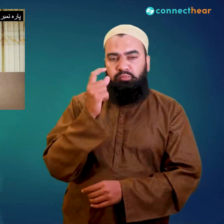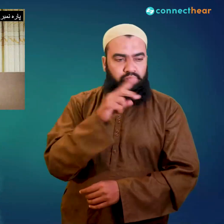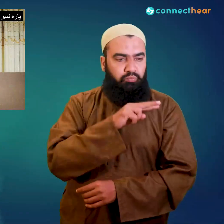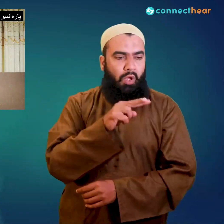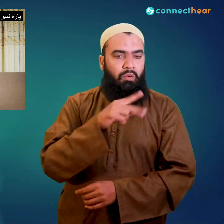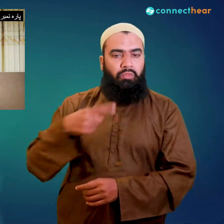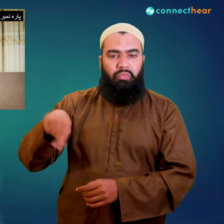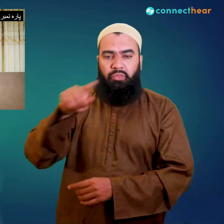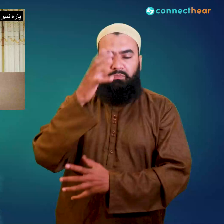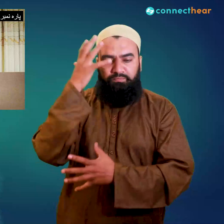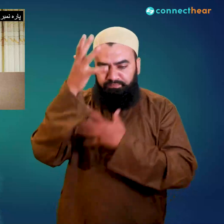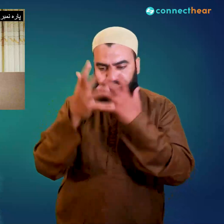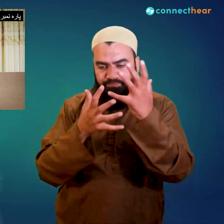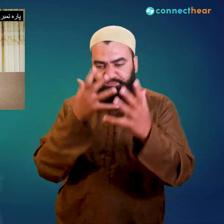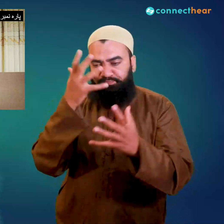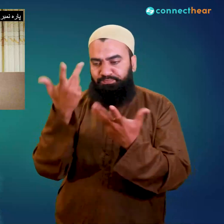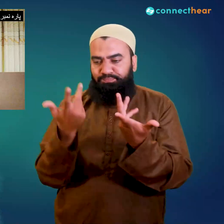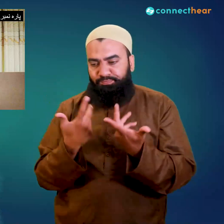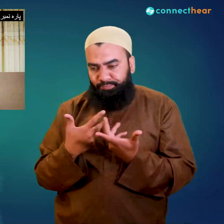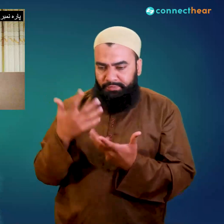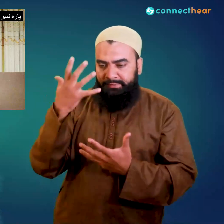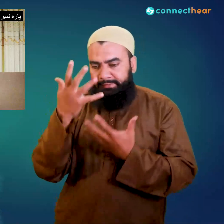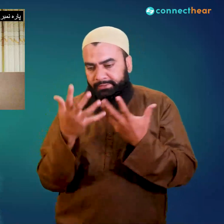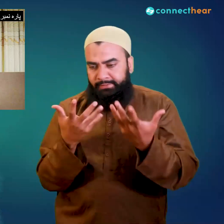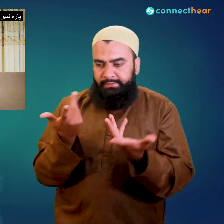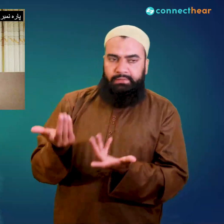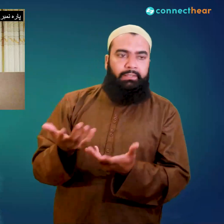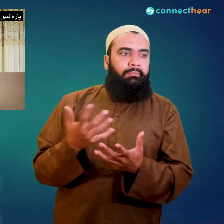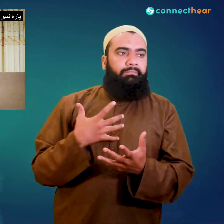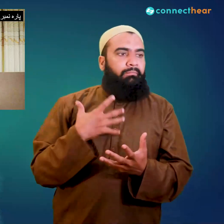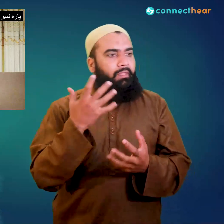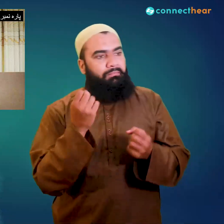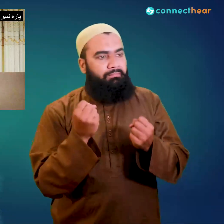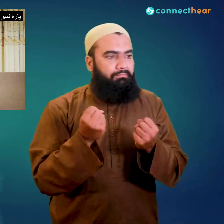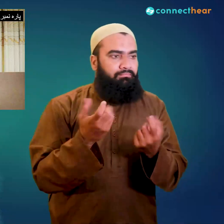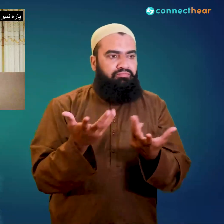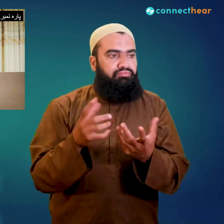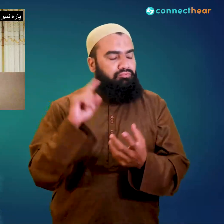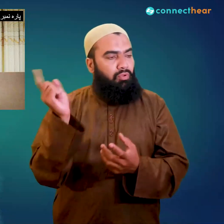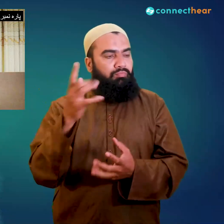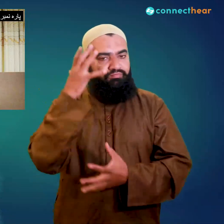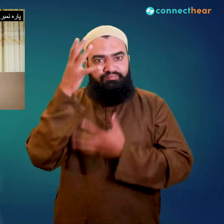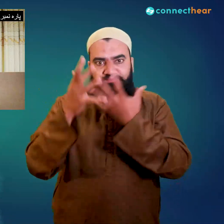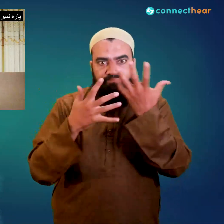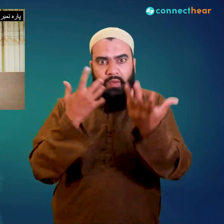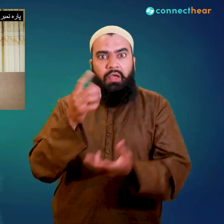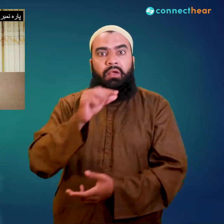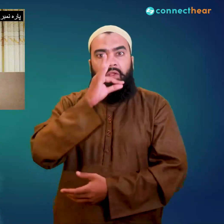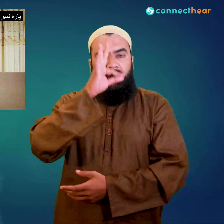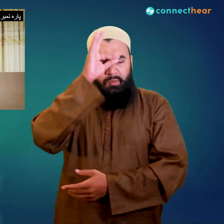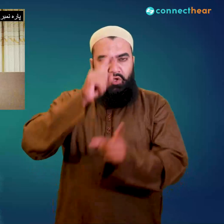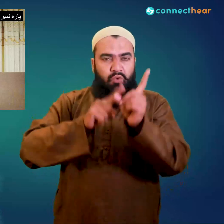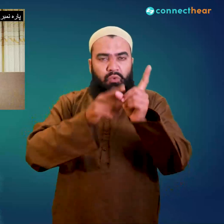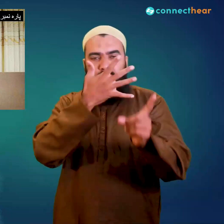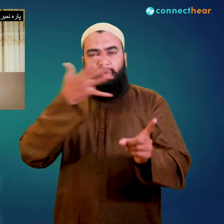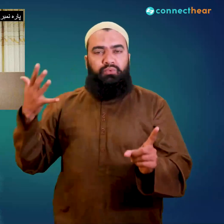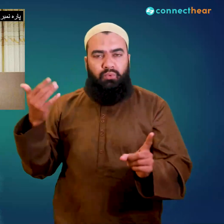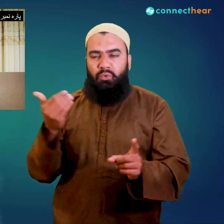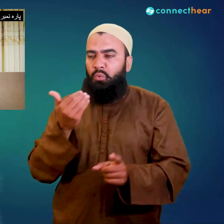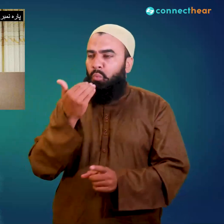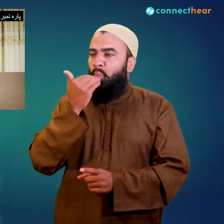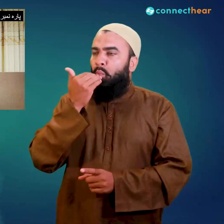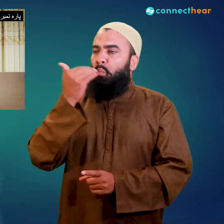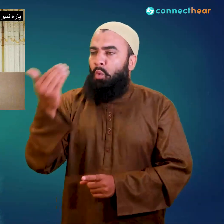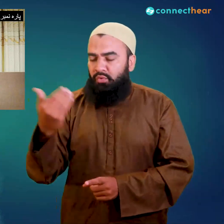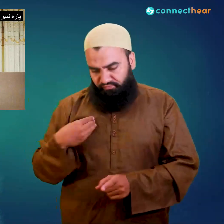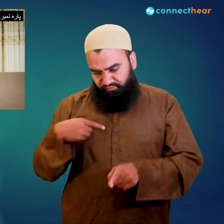کے حصے کے مطابق غلہ ملنا تھا، تو اس لیے یوسف علیہ السلام کے وہ بھائی اپنے اس چھوٹے بھائی بنیامین کو بھی ساتھ